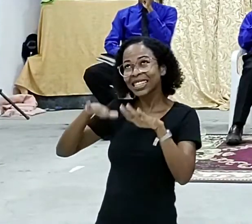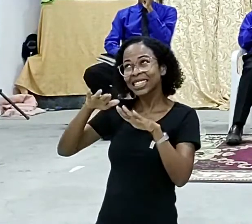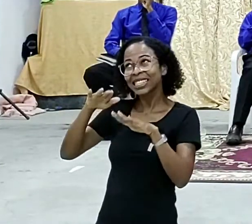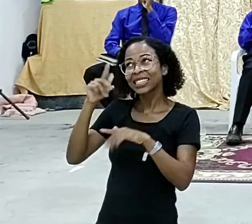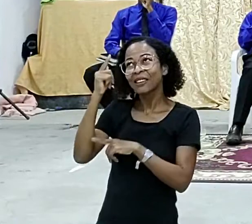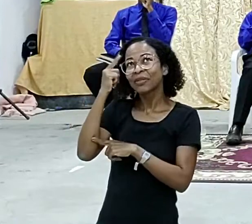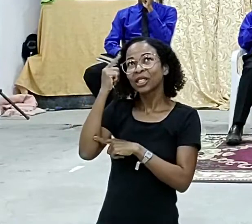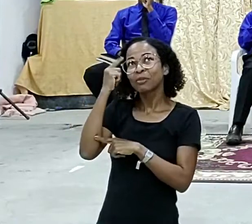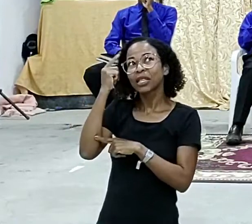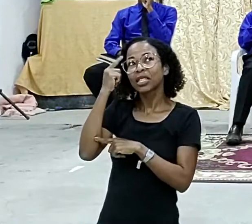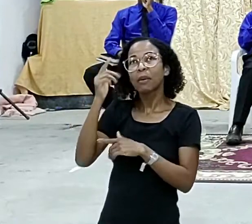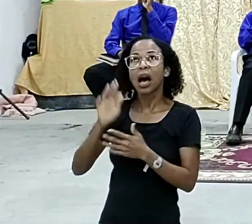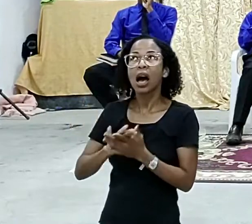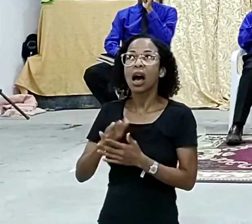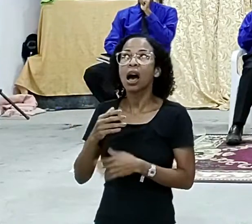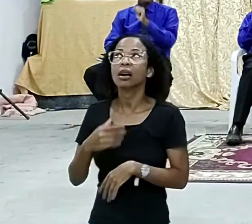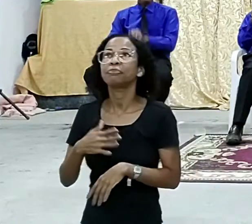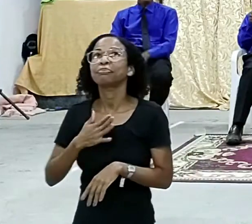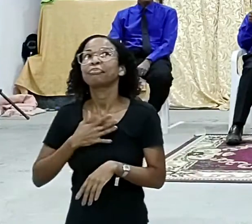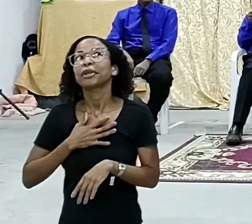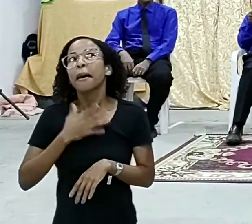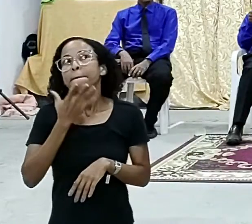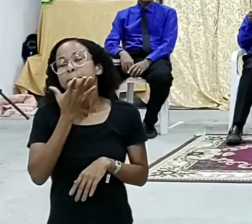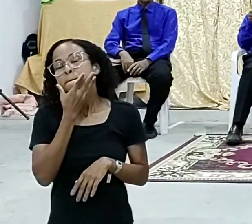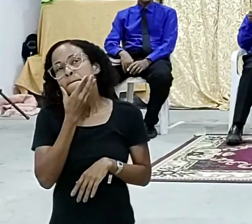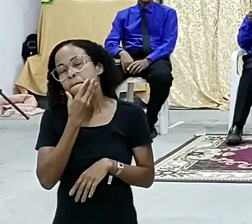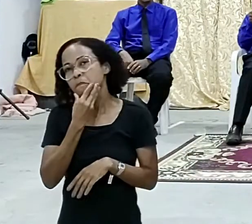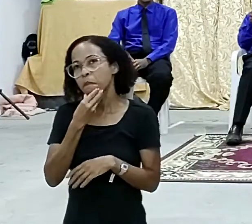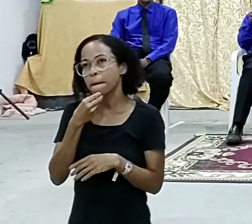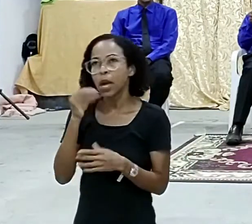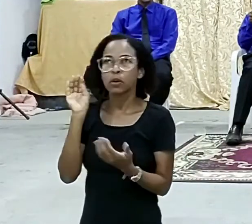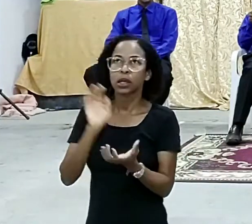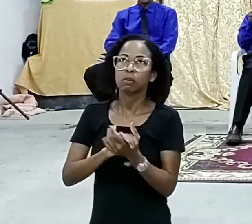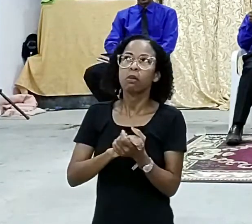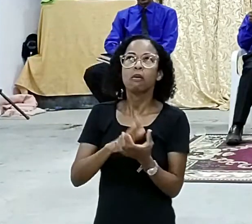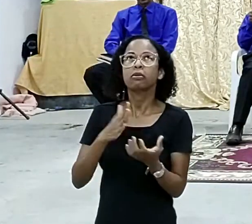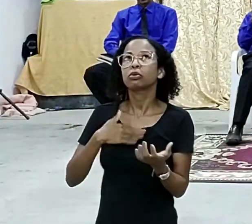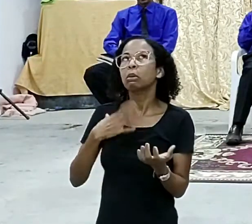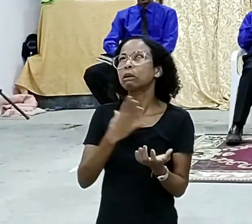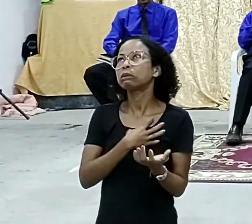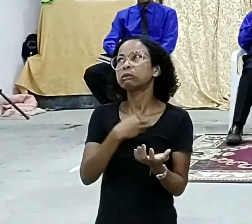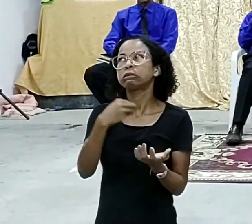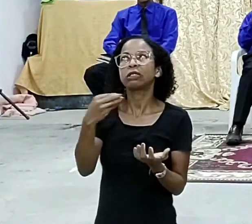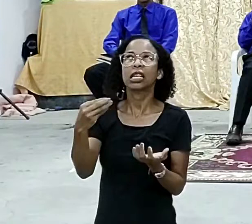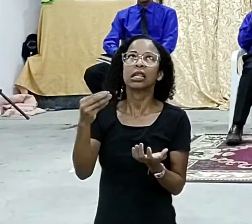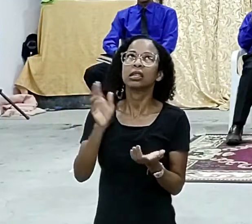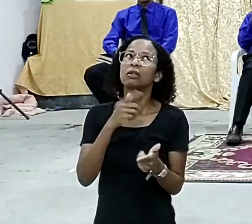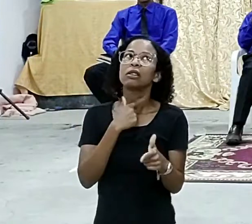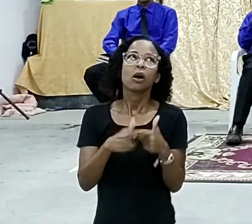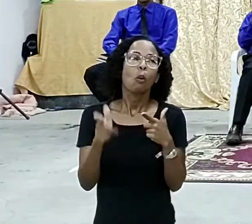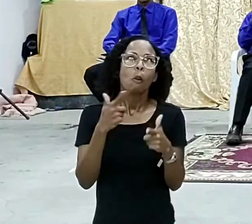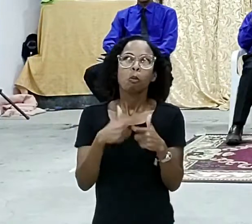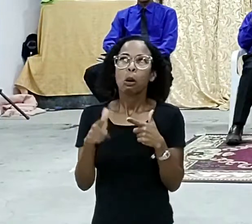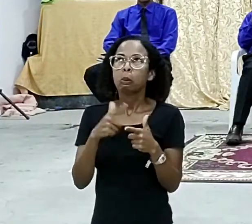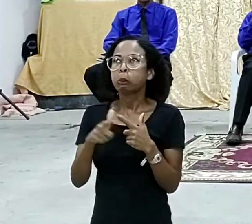o esposo ou que o filho que está em uma situação difícil não vai sair